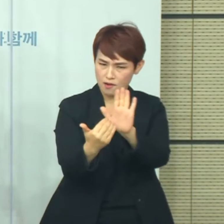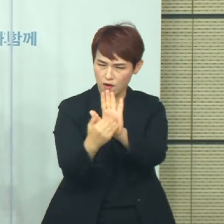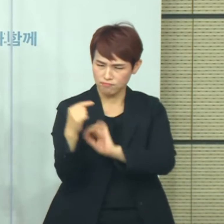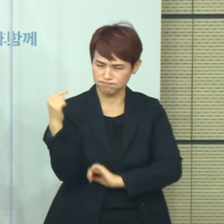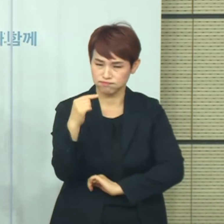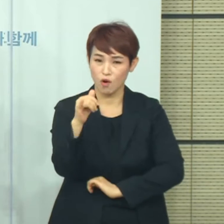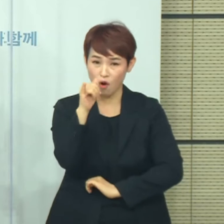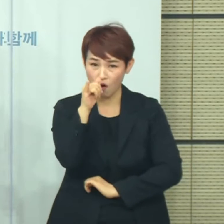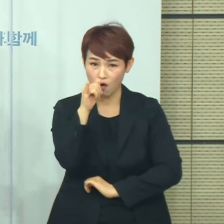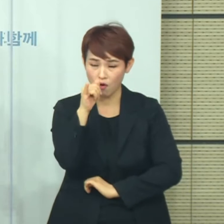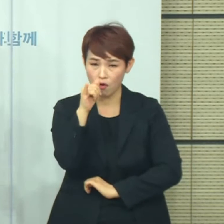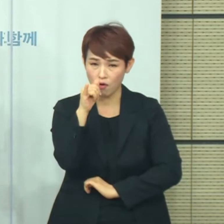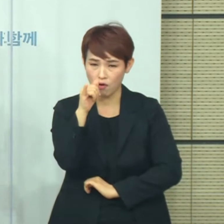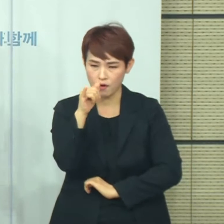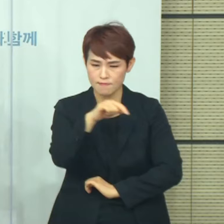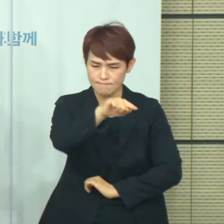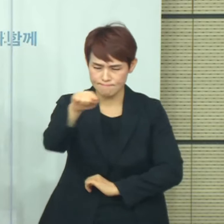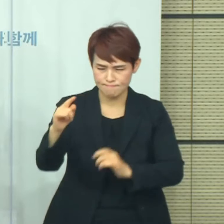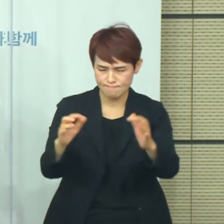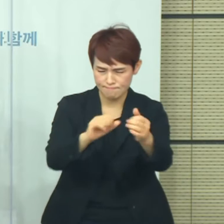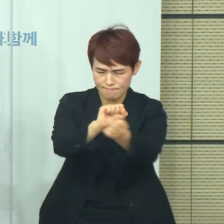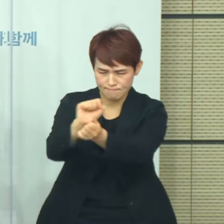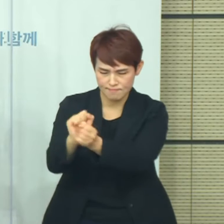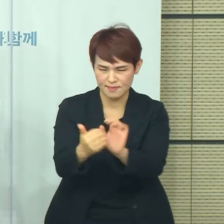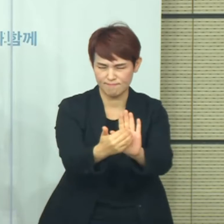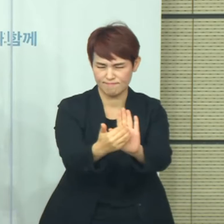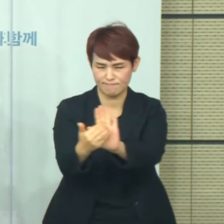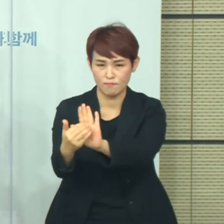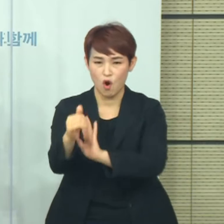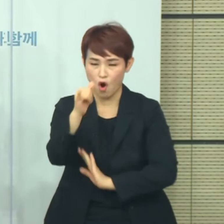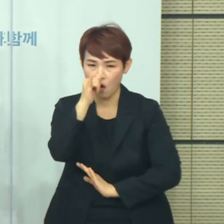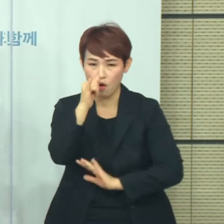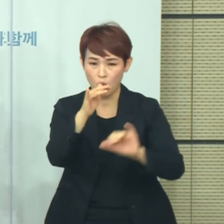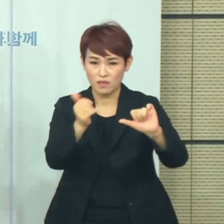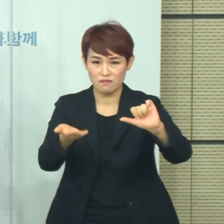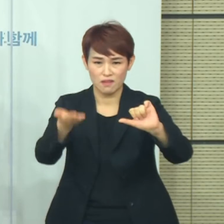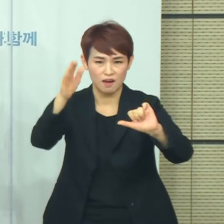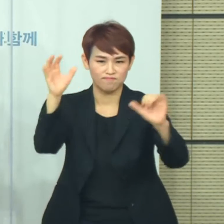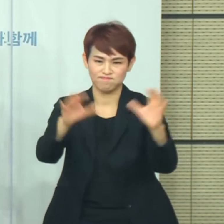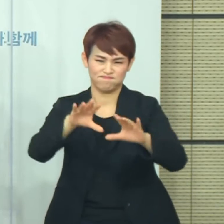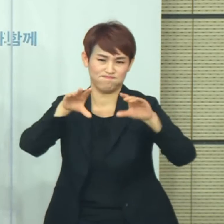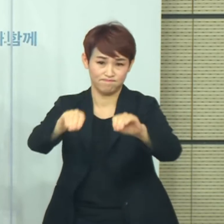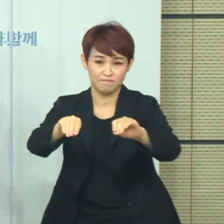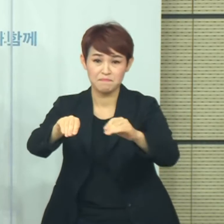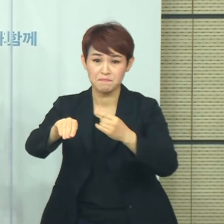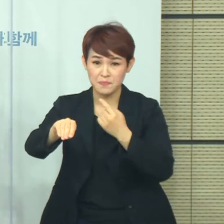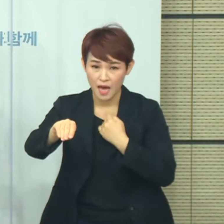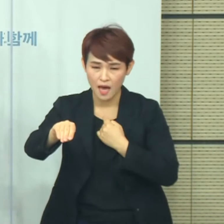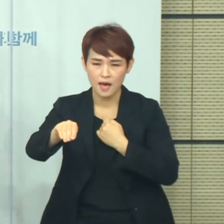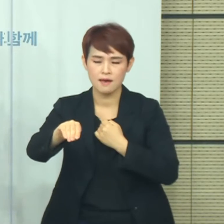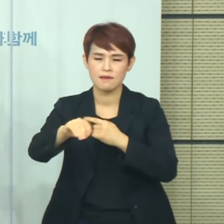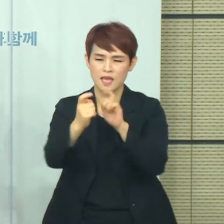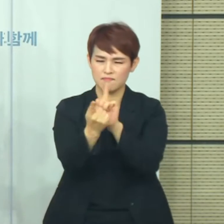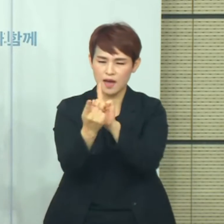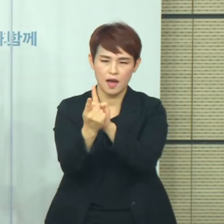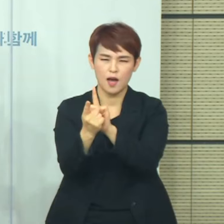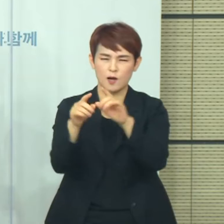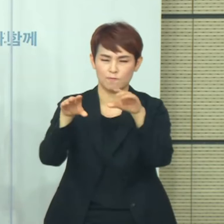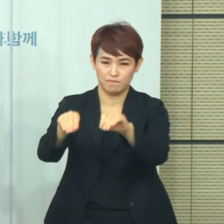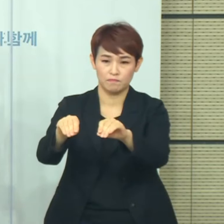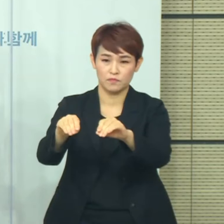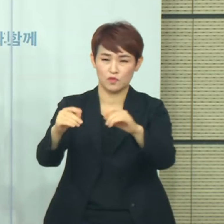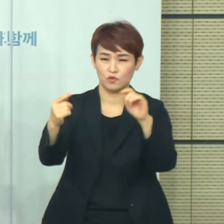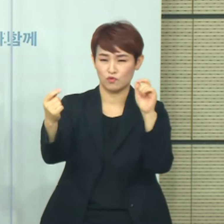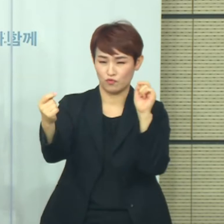강화로 집단 감염을 차단하고 5인 이상 모임 금지를 통해 개인 간 접촉을 줄이며 거리두기